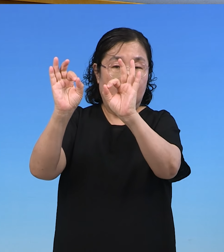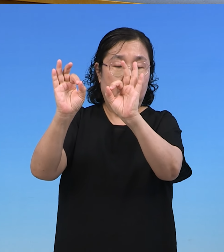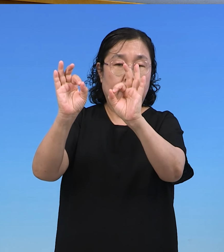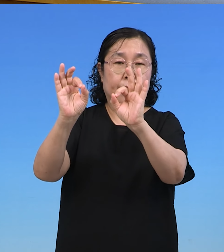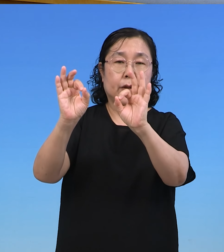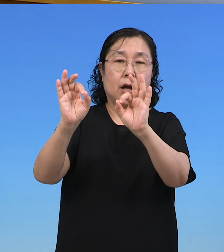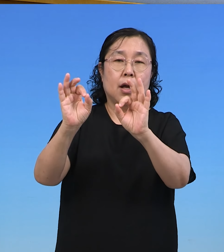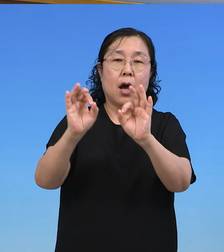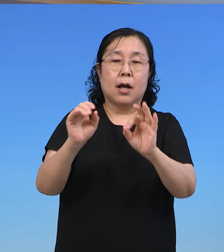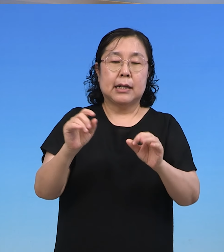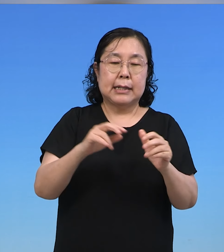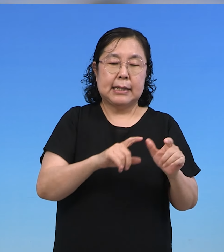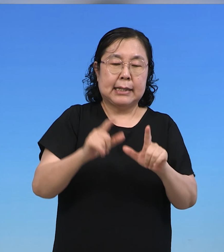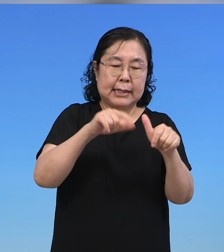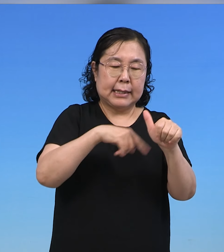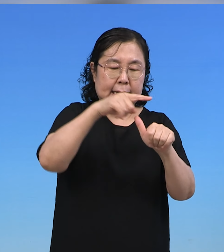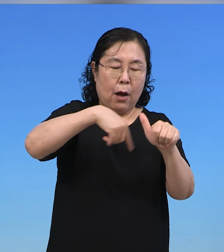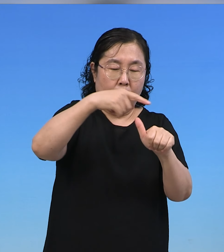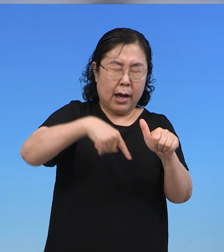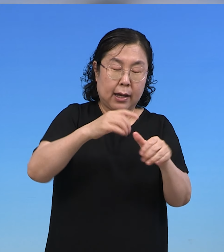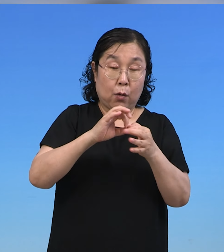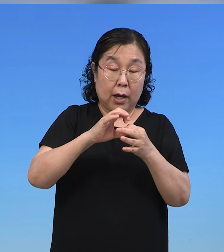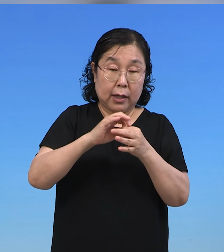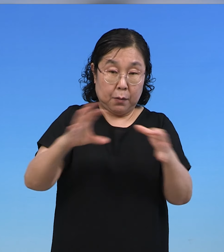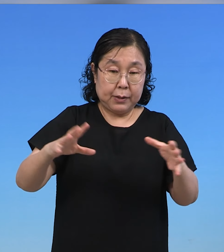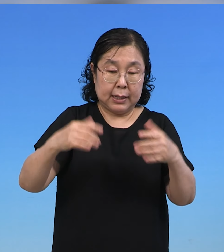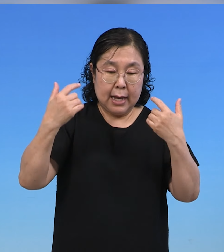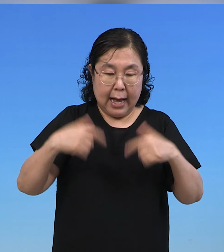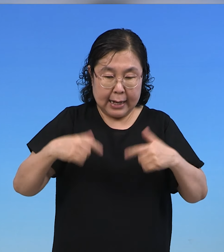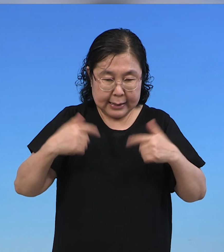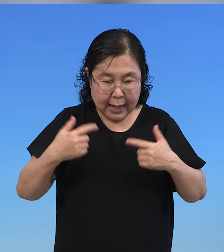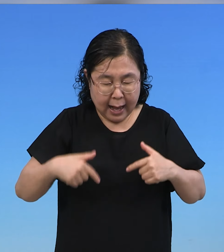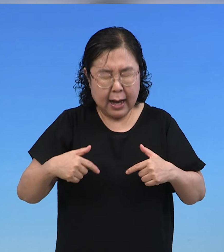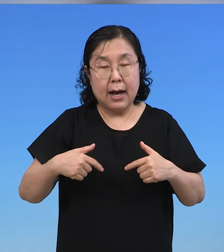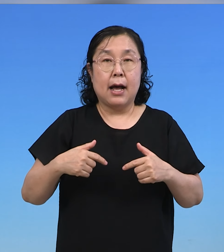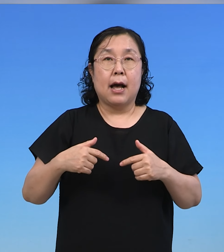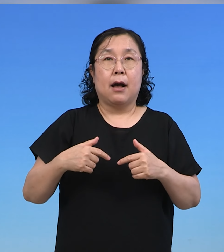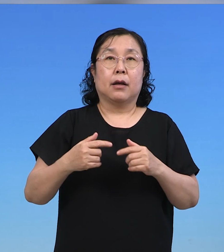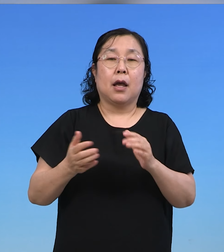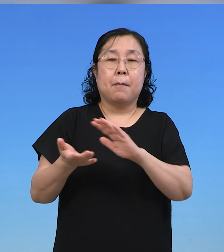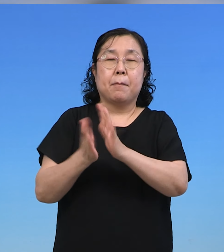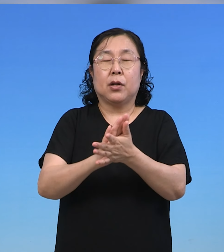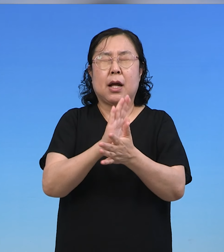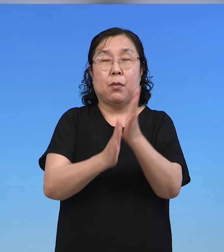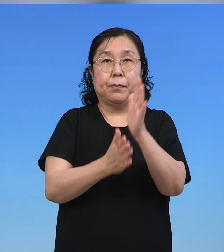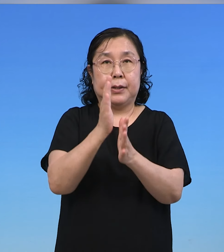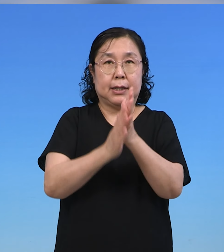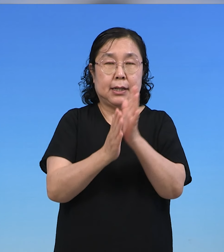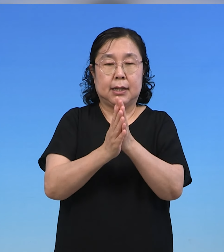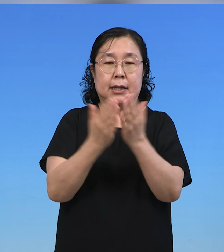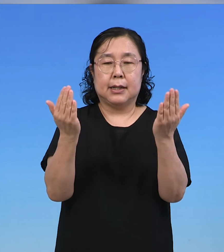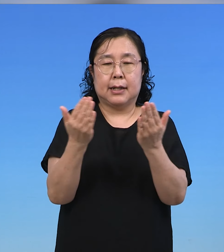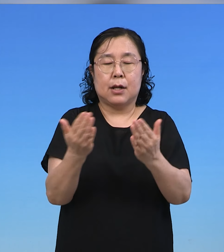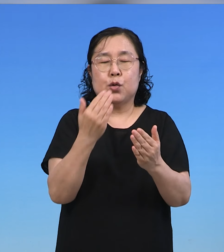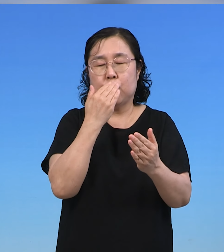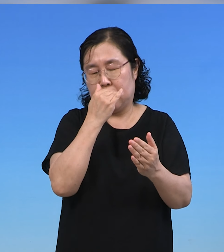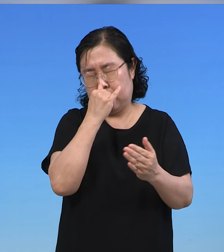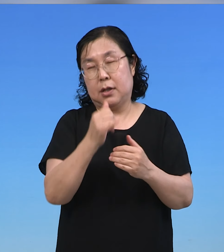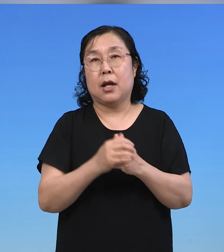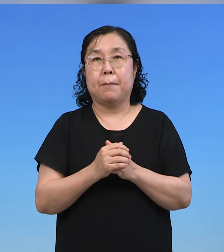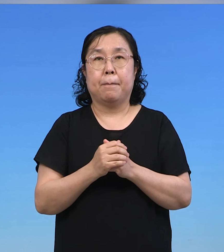아니겠습니까? 콤파스에 쿡 먼저 한 다리를 가지고 그렇게 그